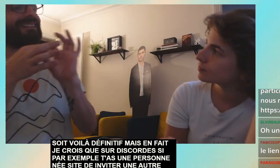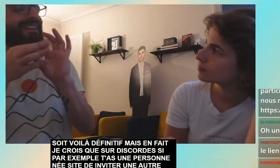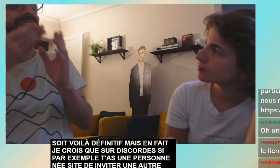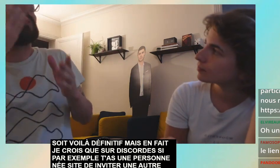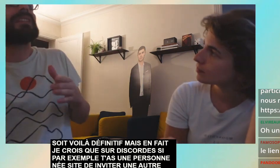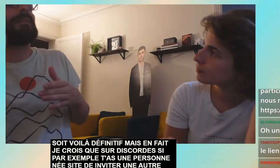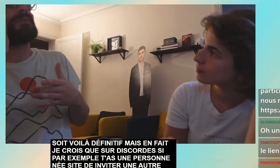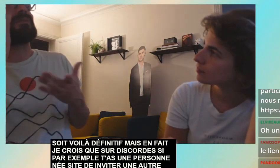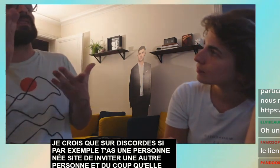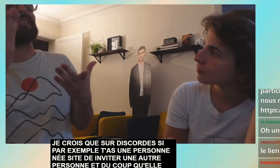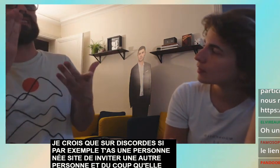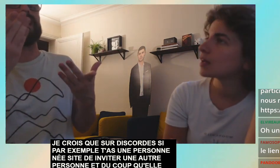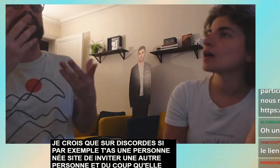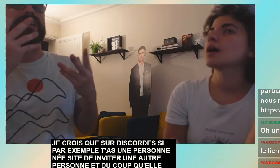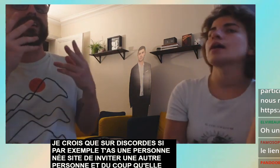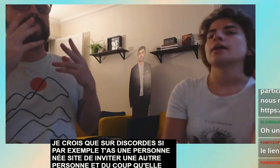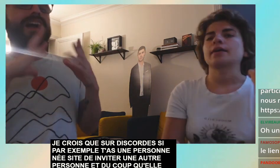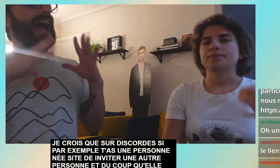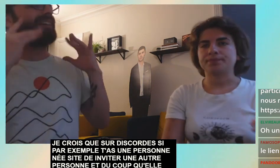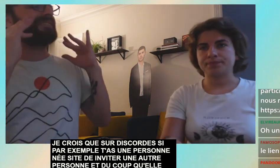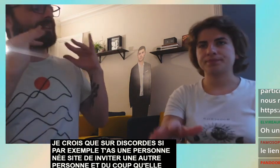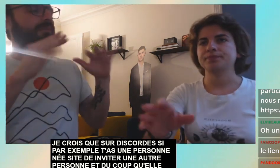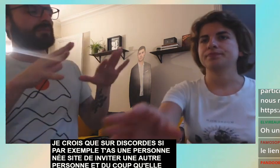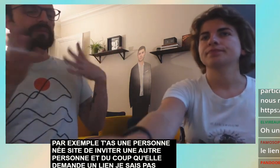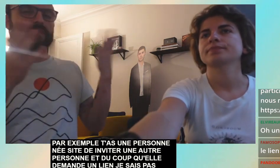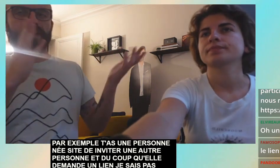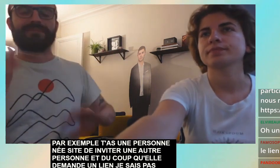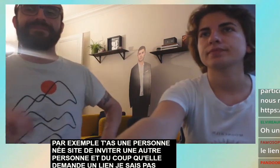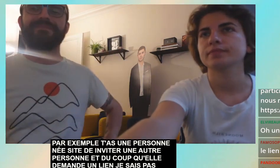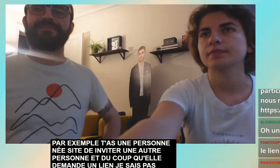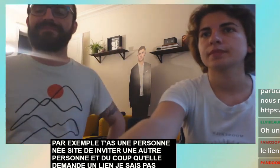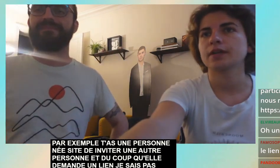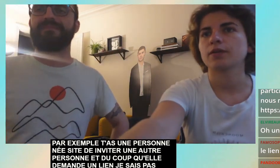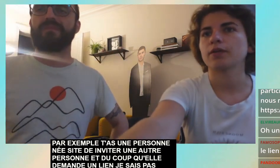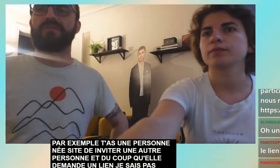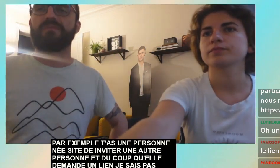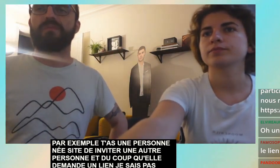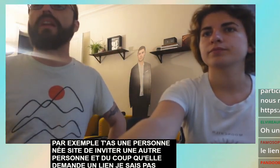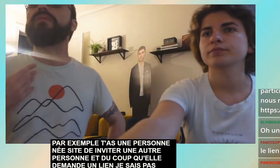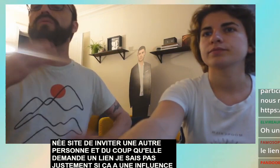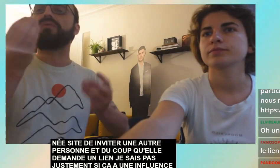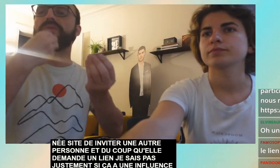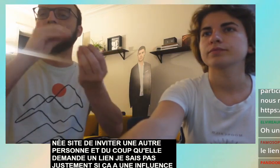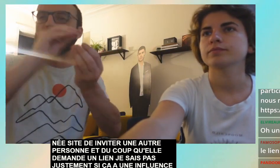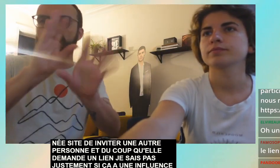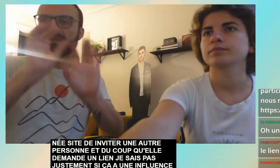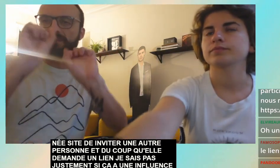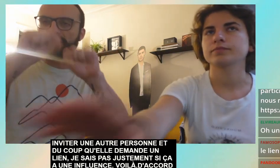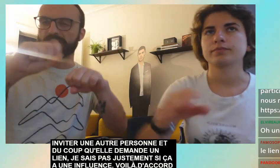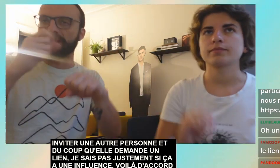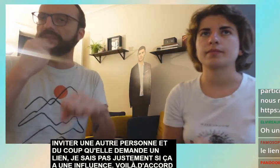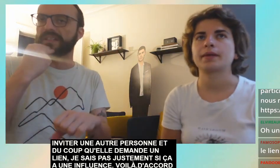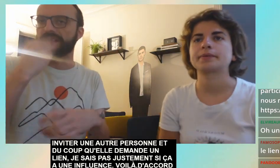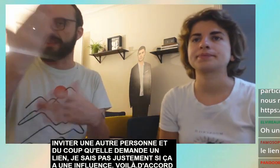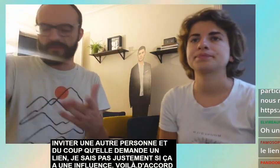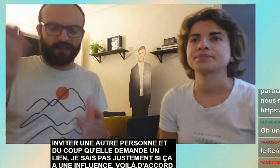lien, je sais pas justement si ça a une influence, voilà. D'accord. Voilà, du coup, je vous l'ai mis. Vous pouvez l'utiliser, celui-là.